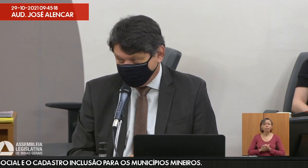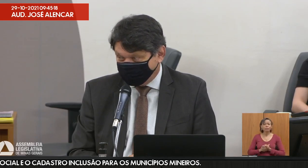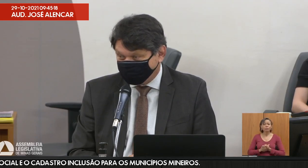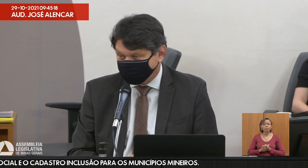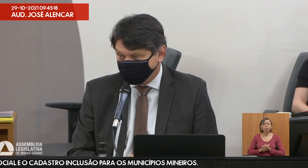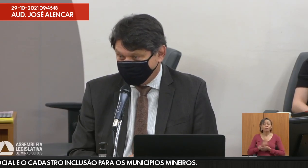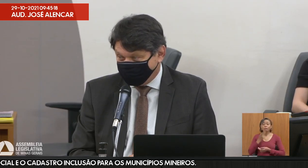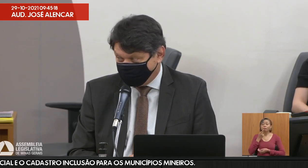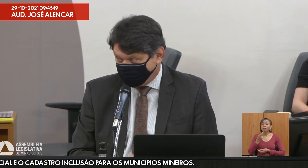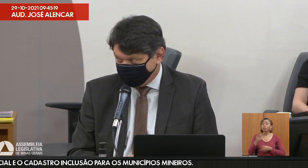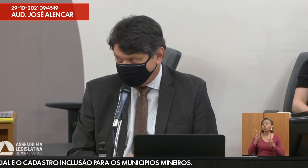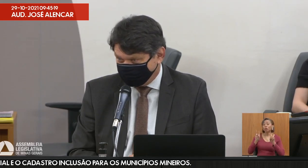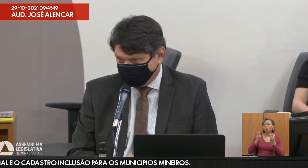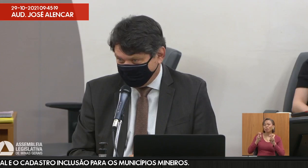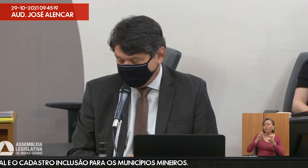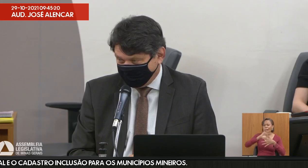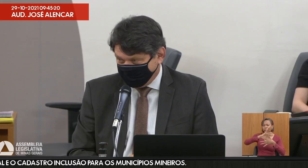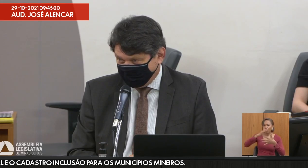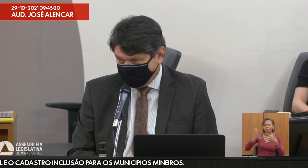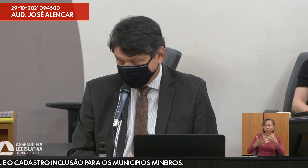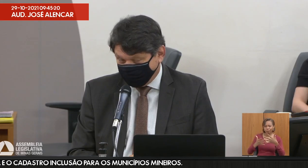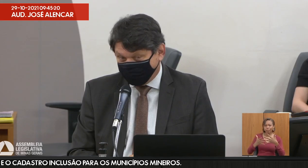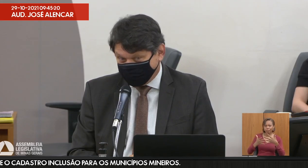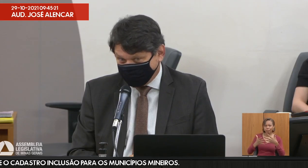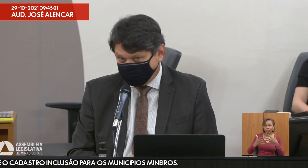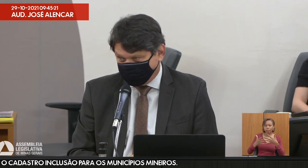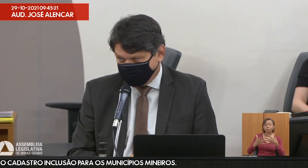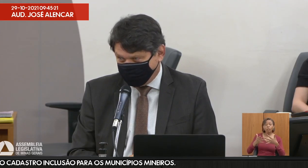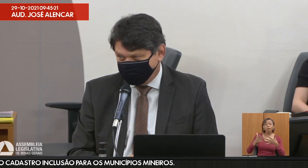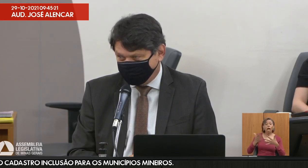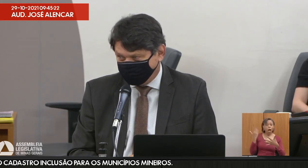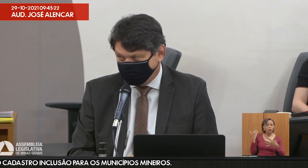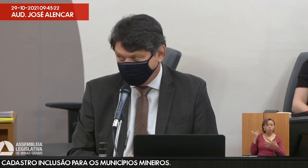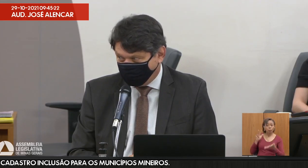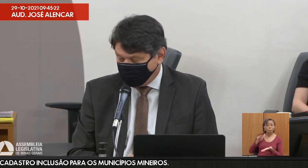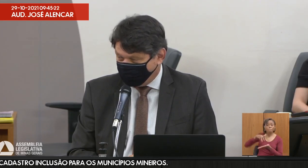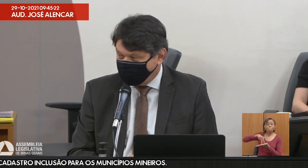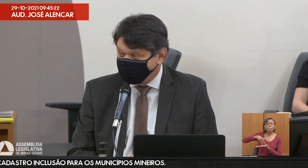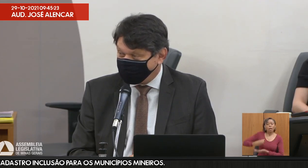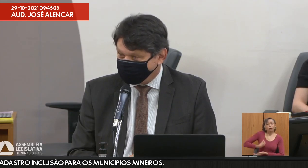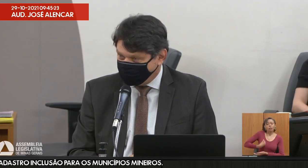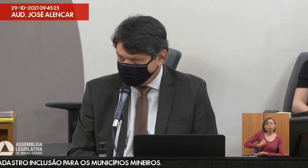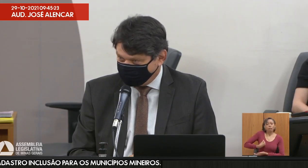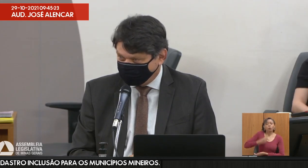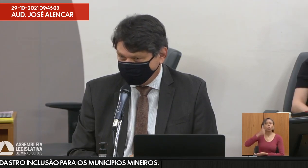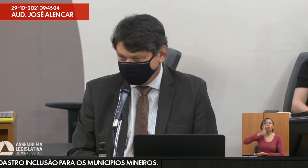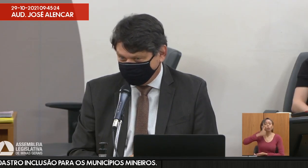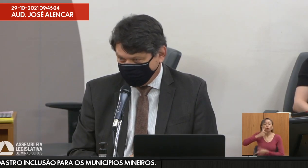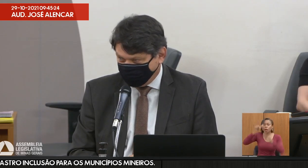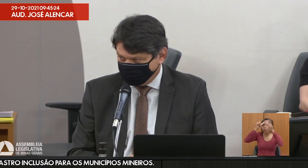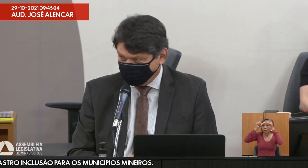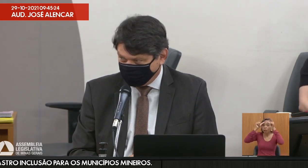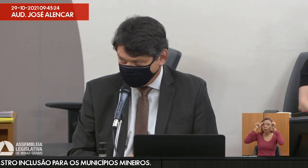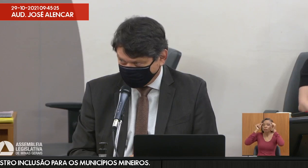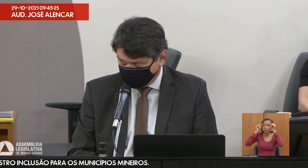falando sobre Libras, estava presente aqui uma enfermeira que trabalha no